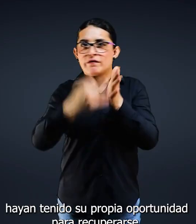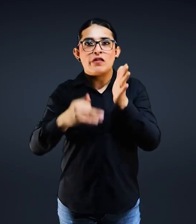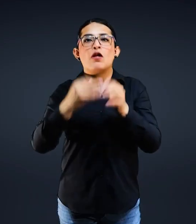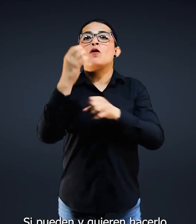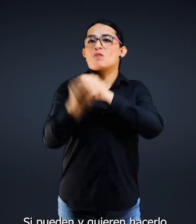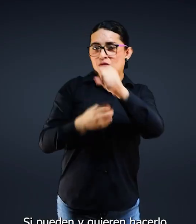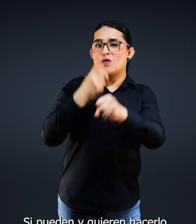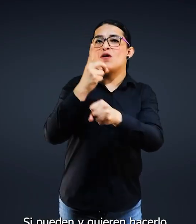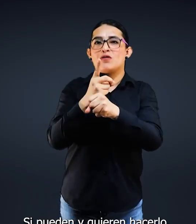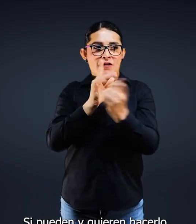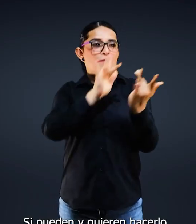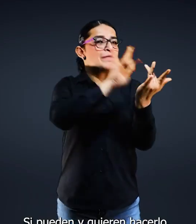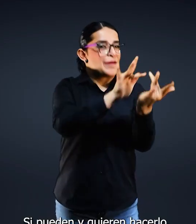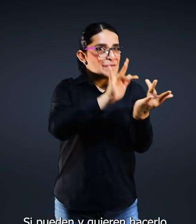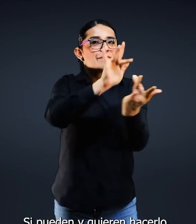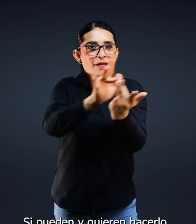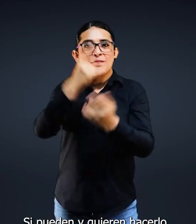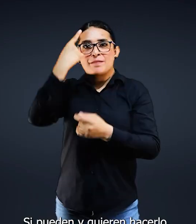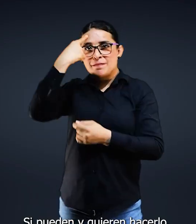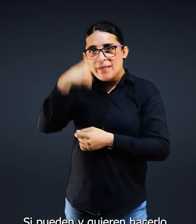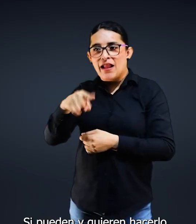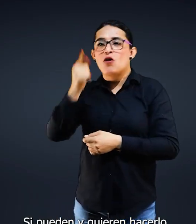recuperarse, si pueden y quieren hacerlo.